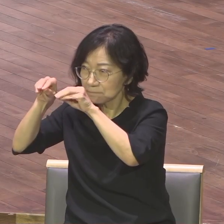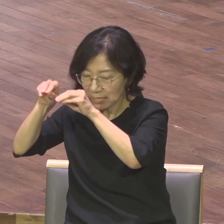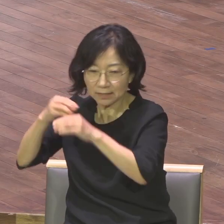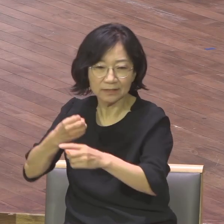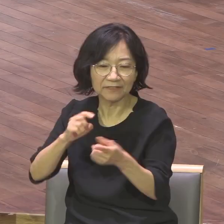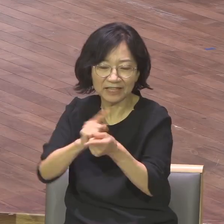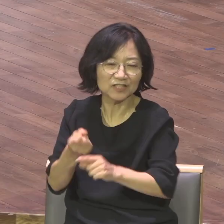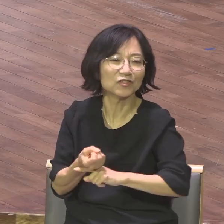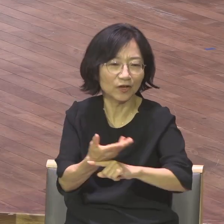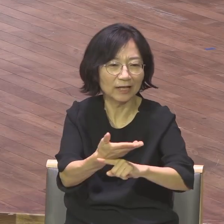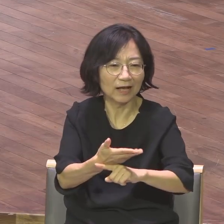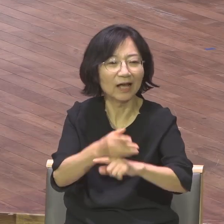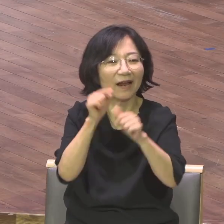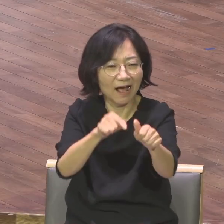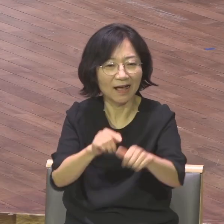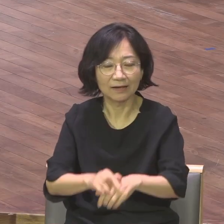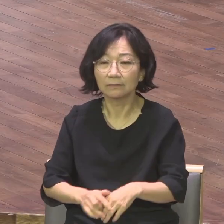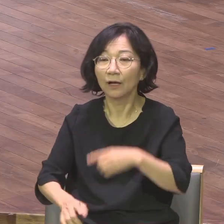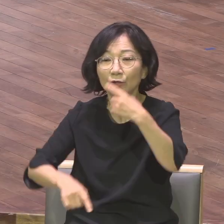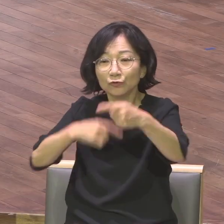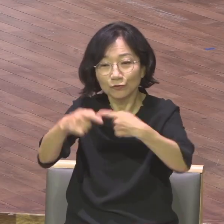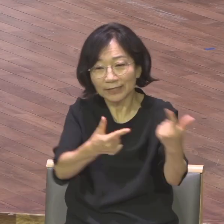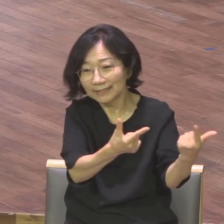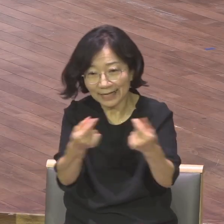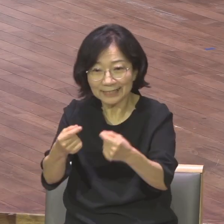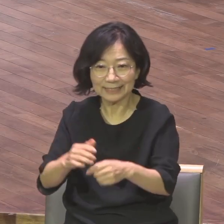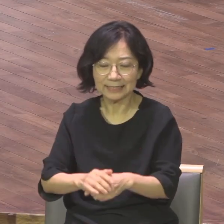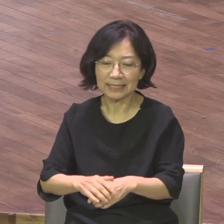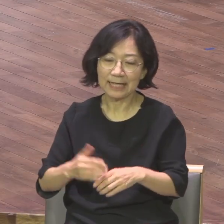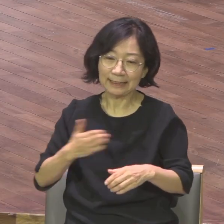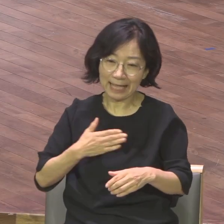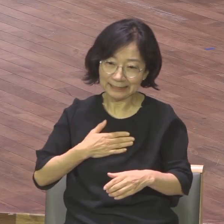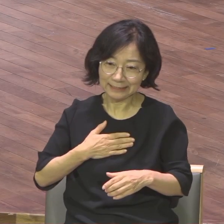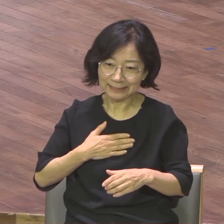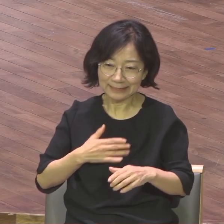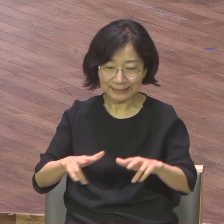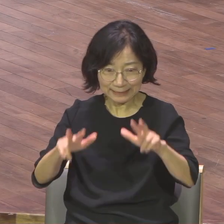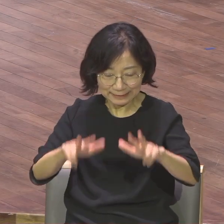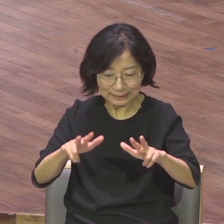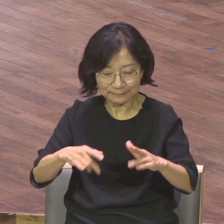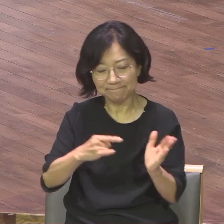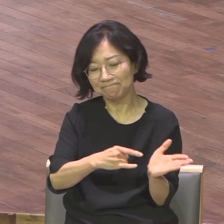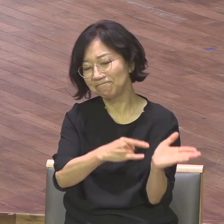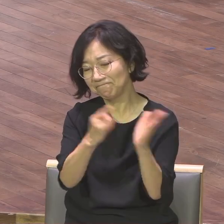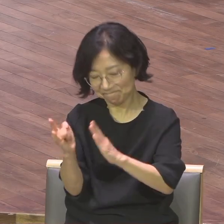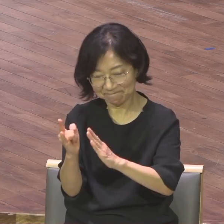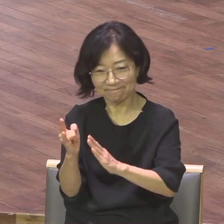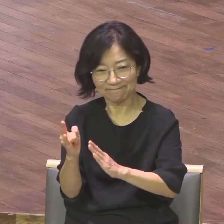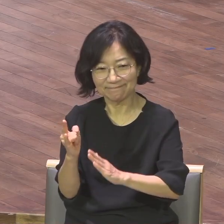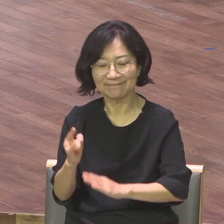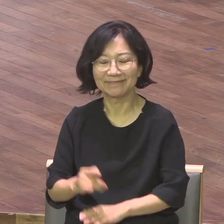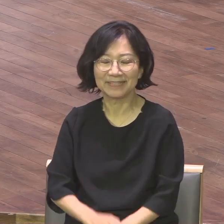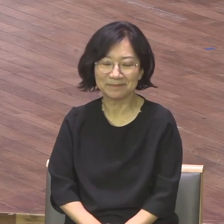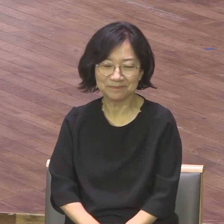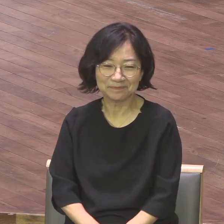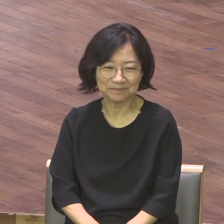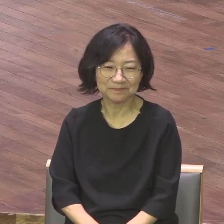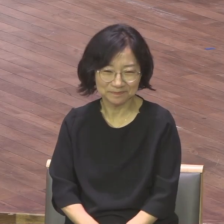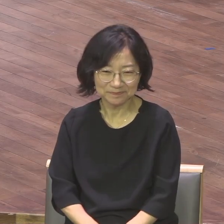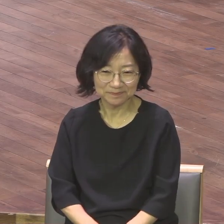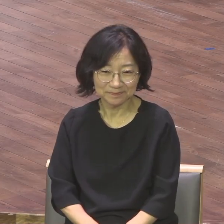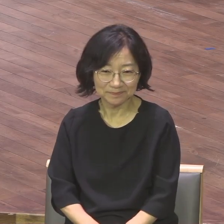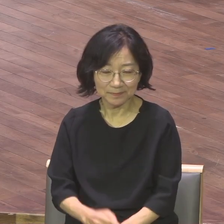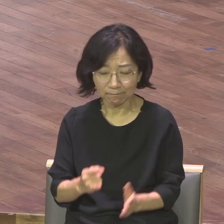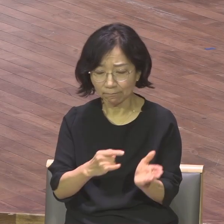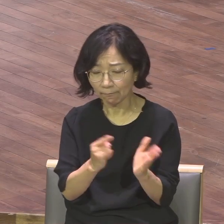따라서 하세요. 나는 이 시대의 에스겔이다. 에스겔이 누구면 하나님 말씀을